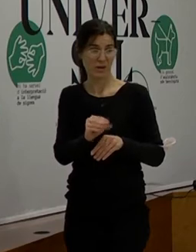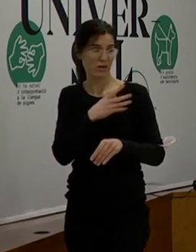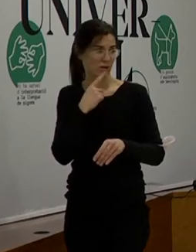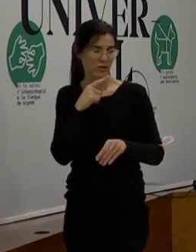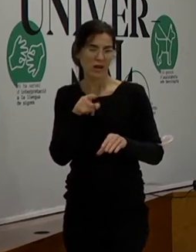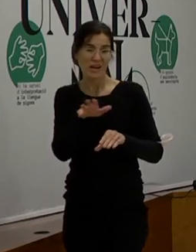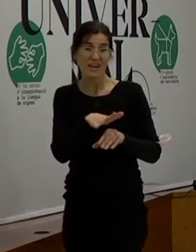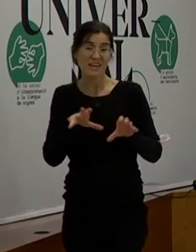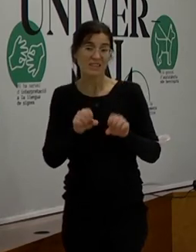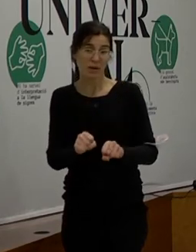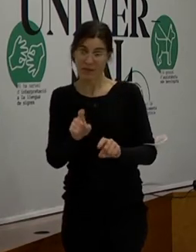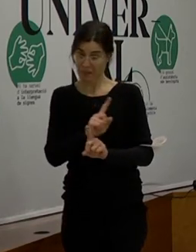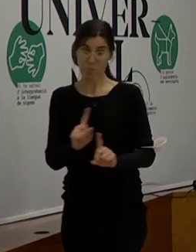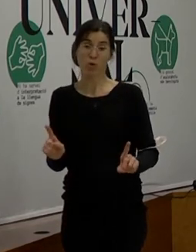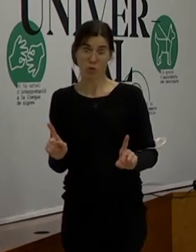tampoc ho té, eh?